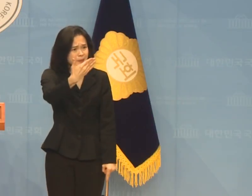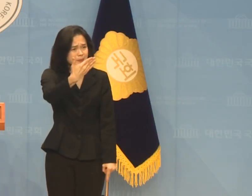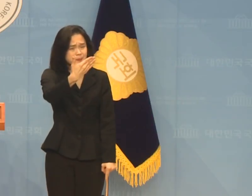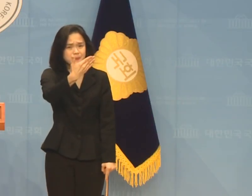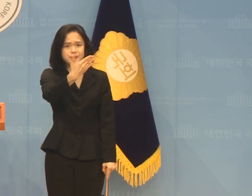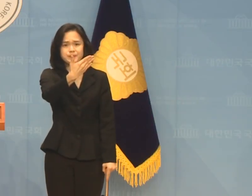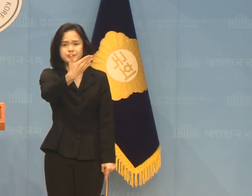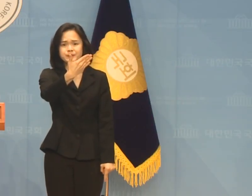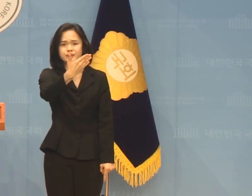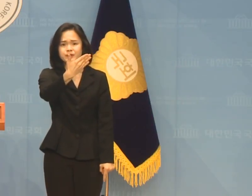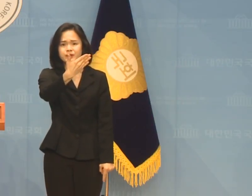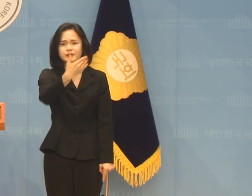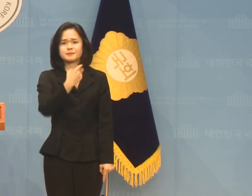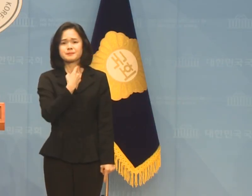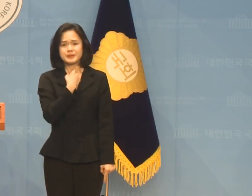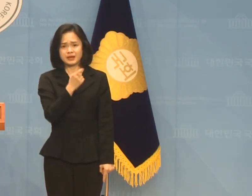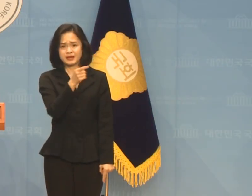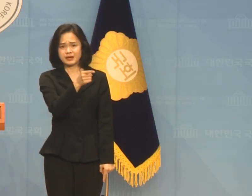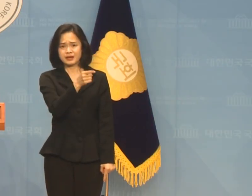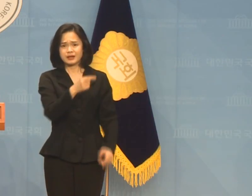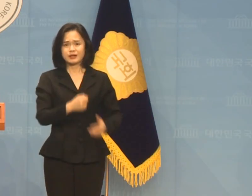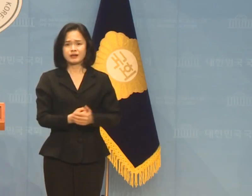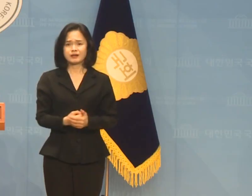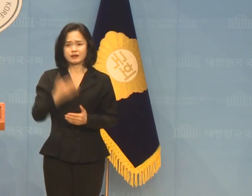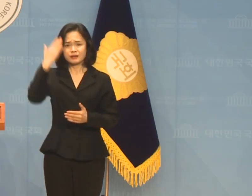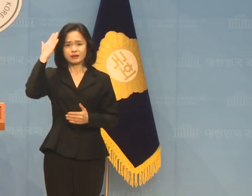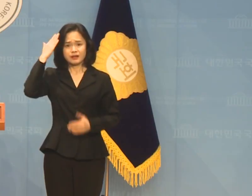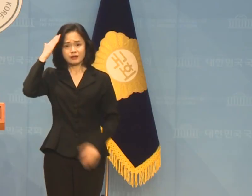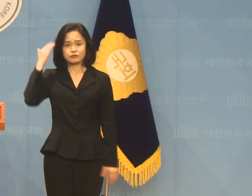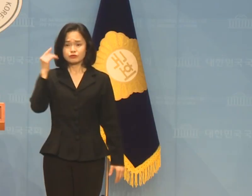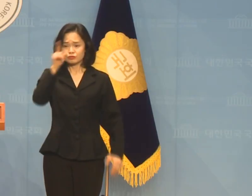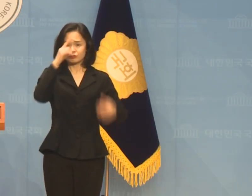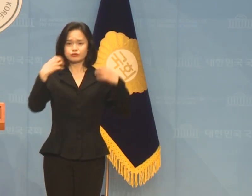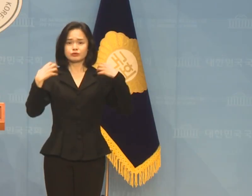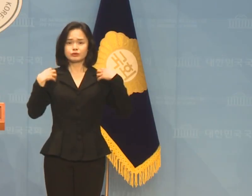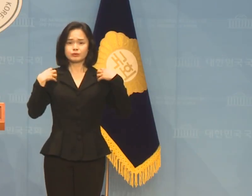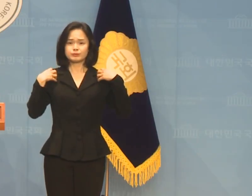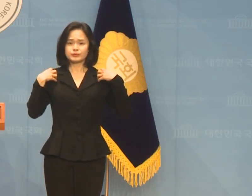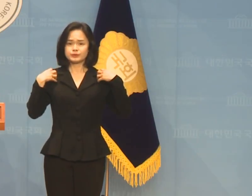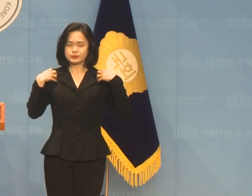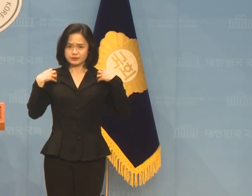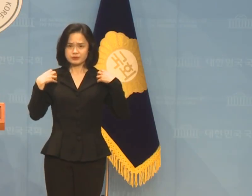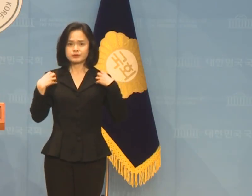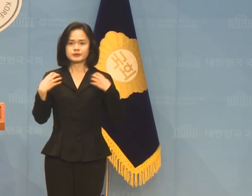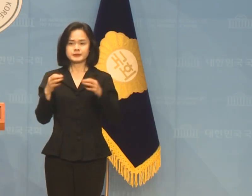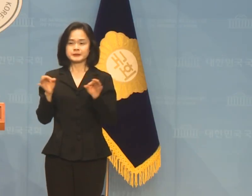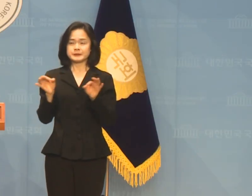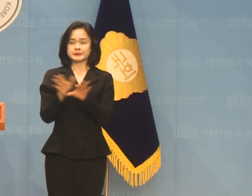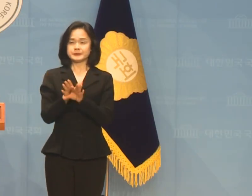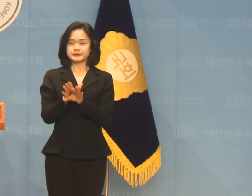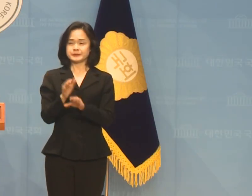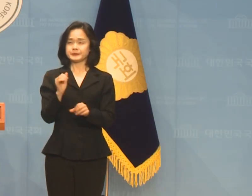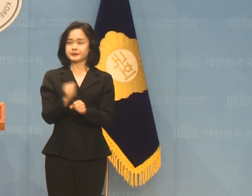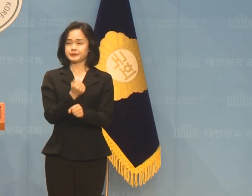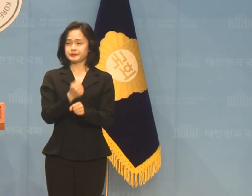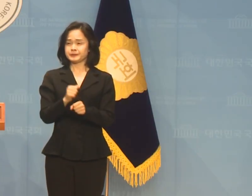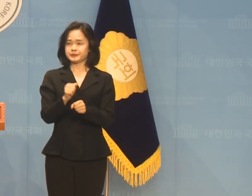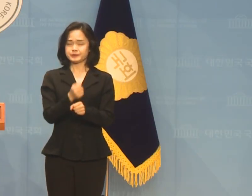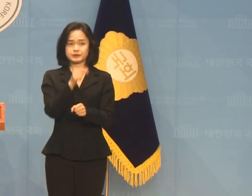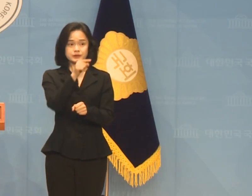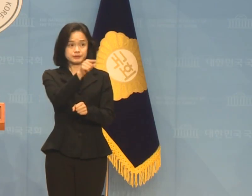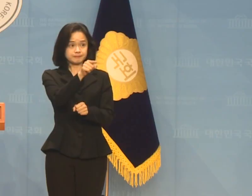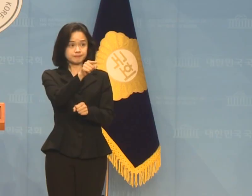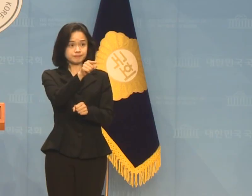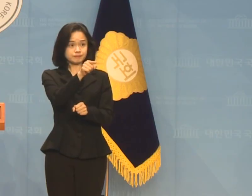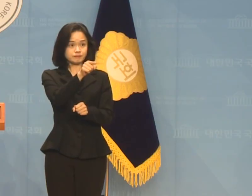묶고 대한민국을 무정부 상태로 만들려고 했습니다. 그렇지 않아도 문재인 정권의